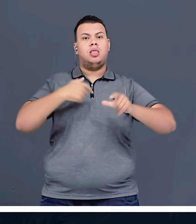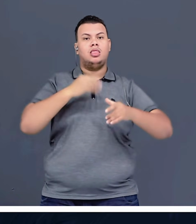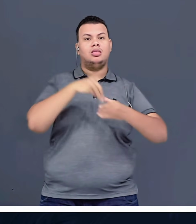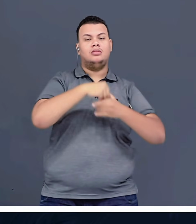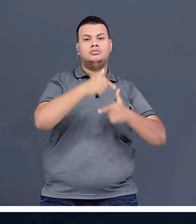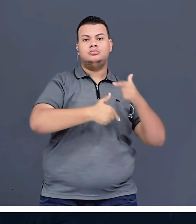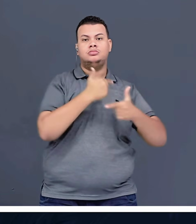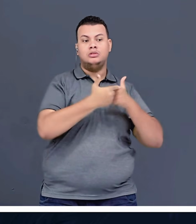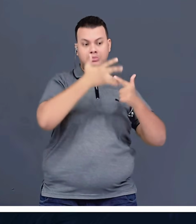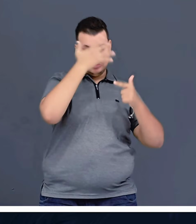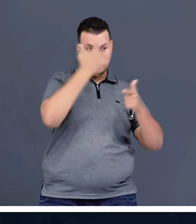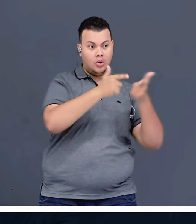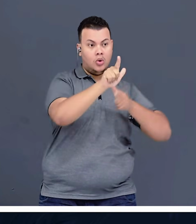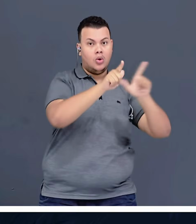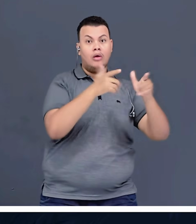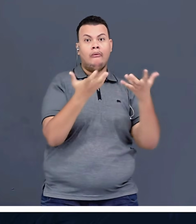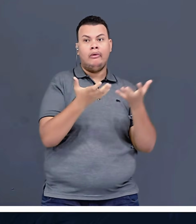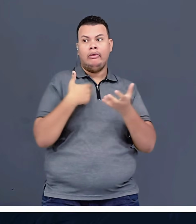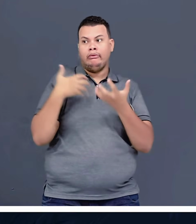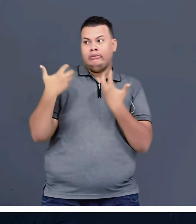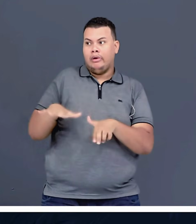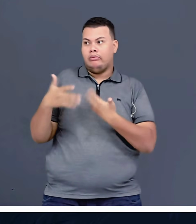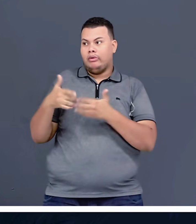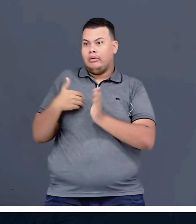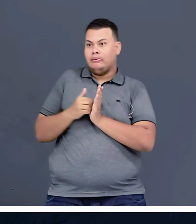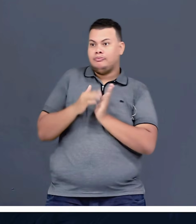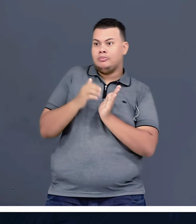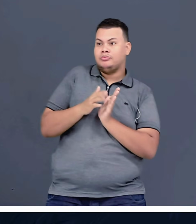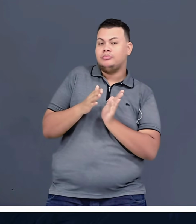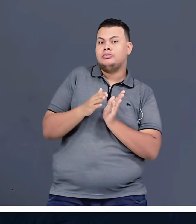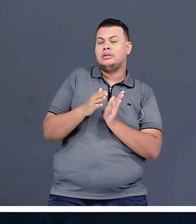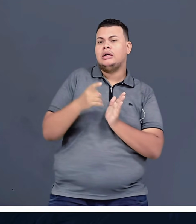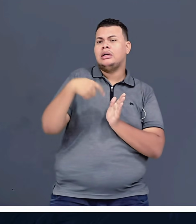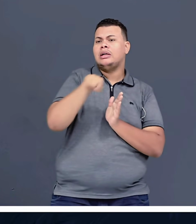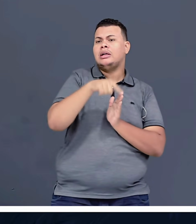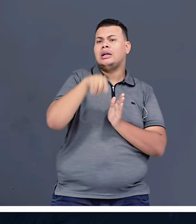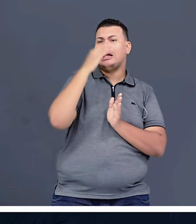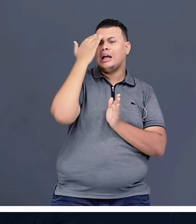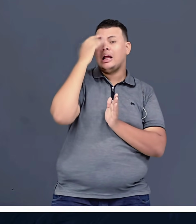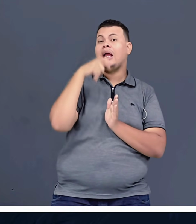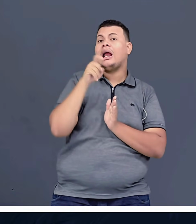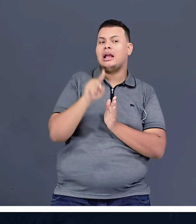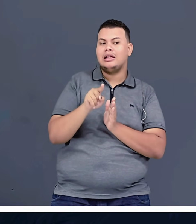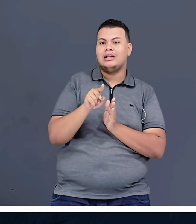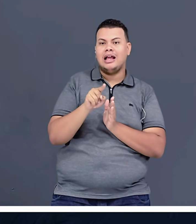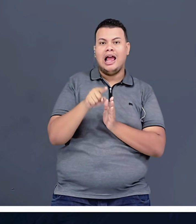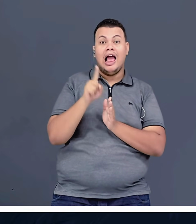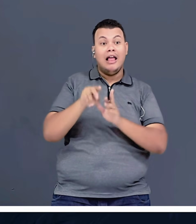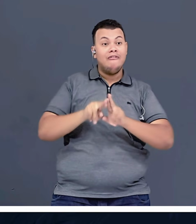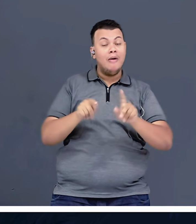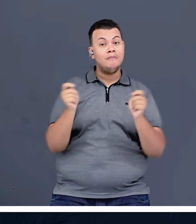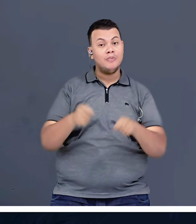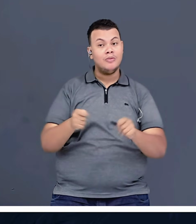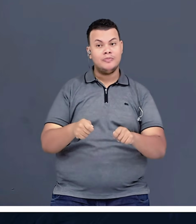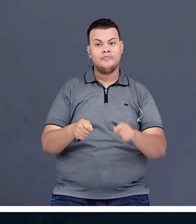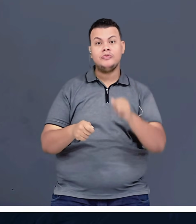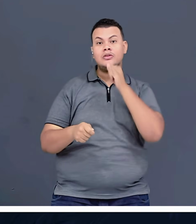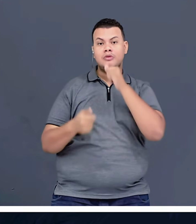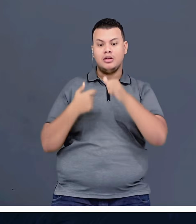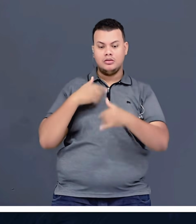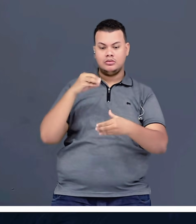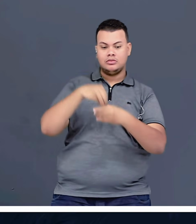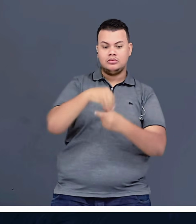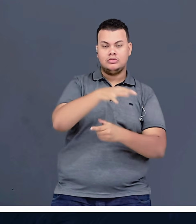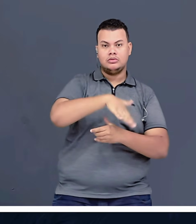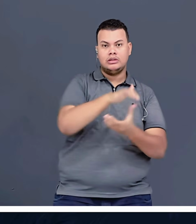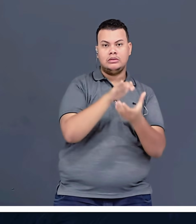A mentalidade dos outros é, não quero ser escolhido para demissão. Quem está entendendo o que eu estou dizendo? Irmãos, isso faz toda a diferença. Se eu estou dentro do